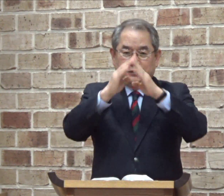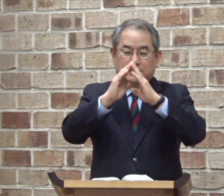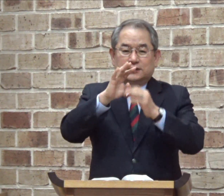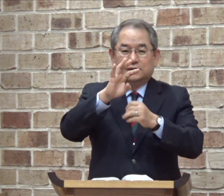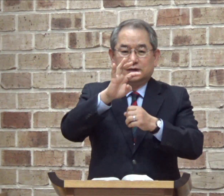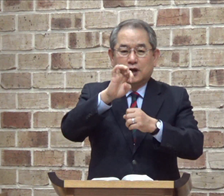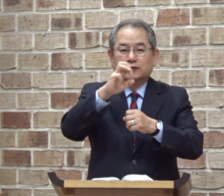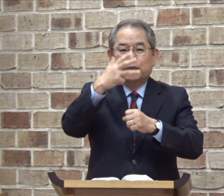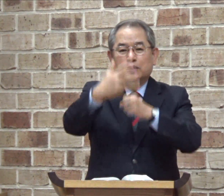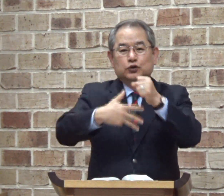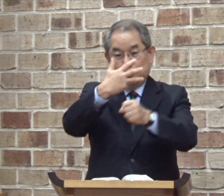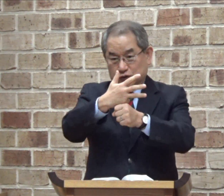설교의 제목은